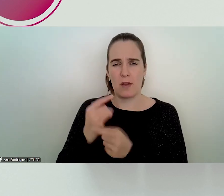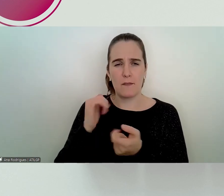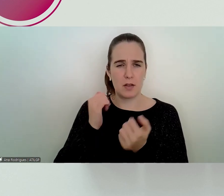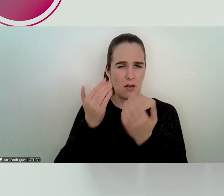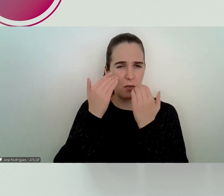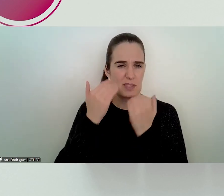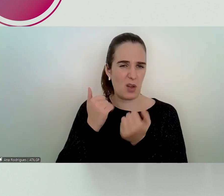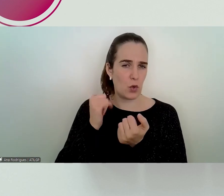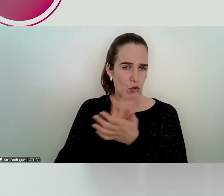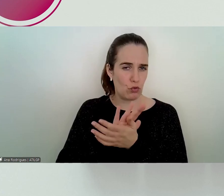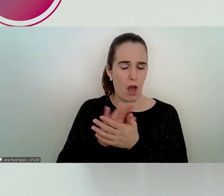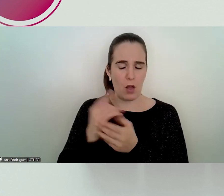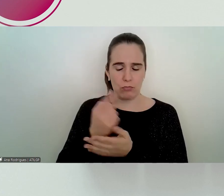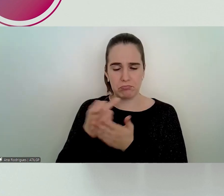conforme